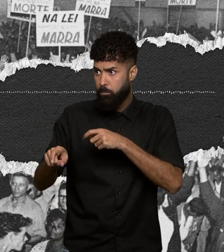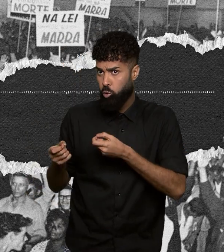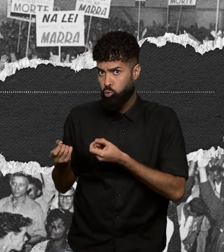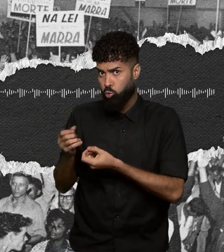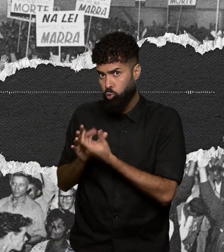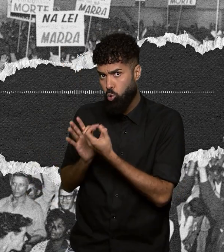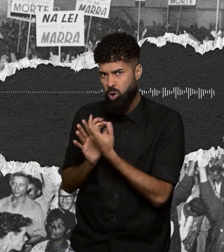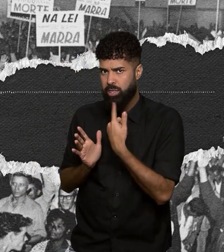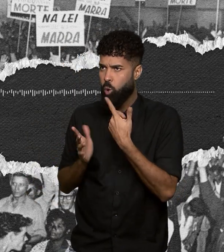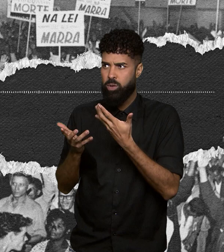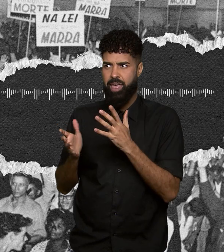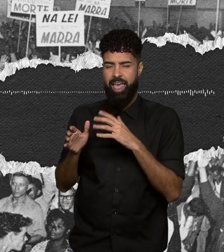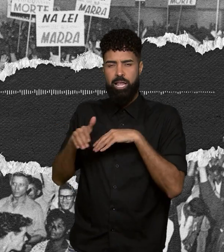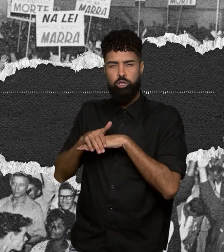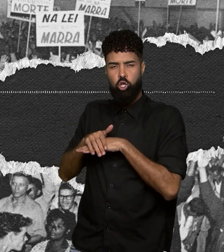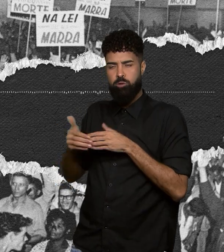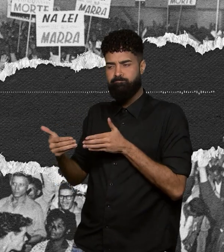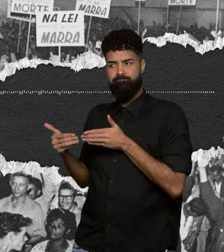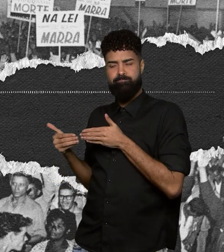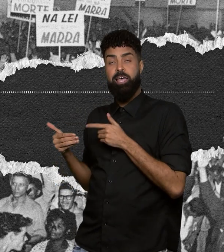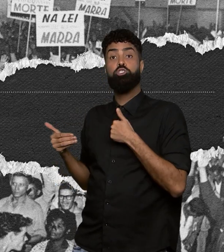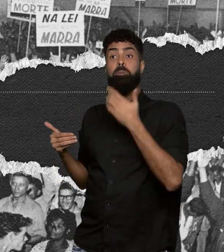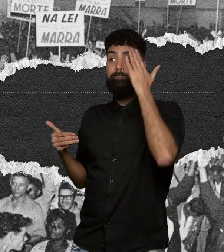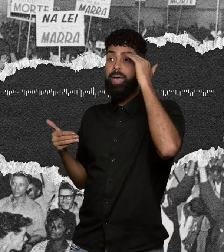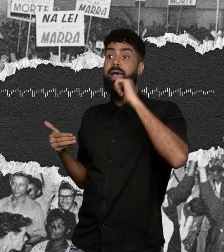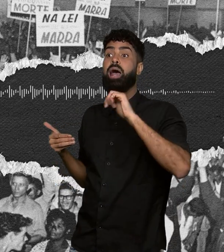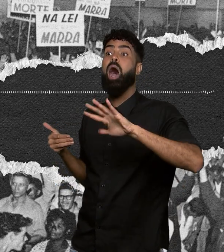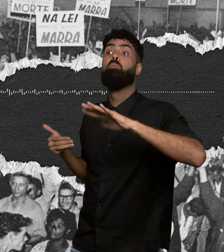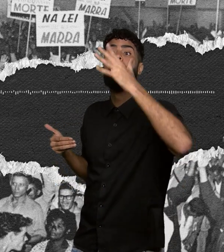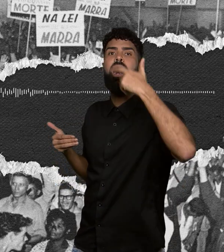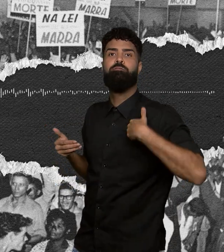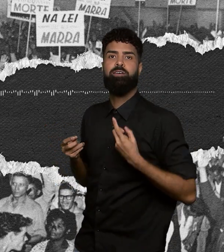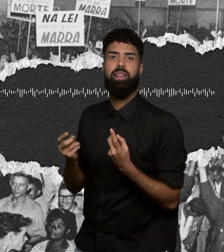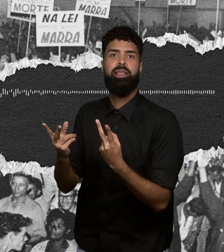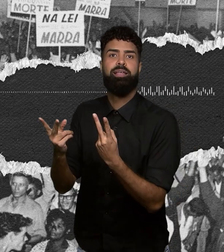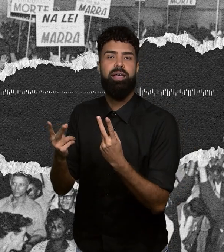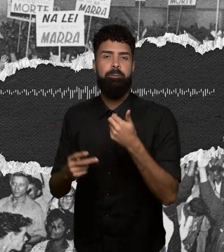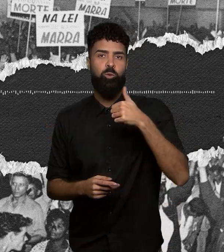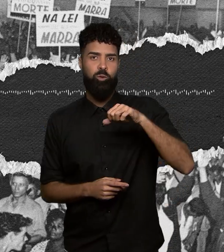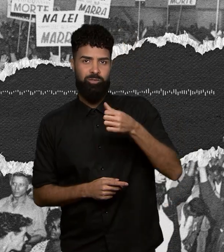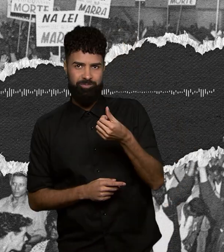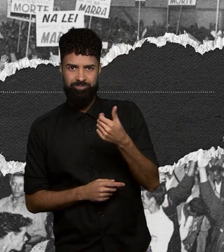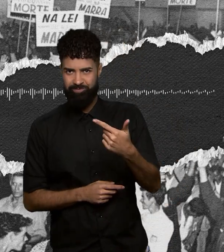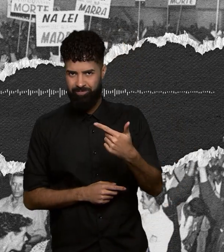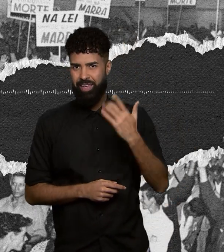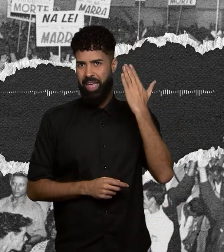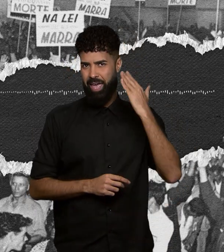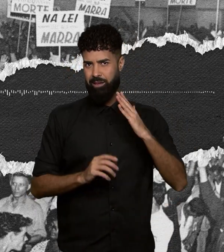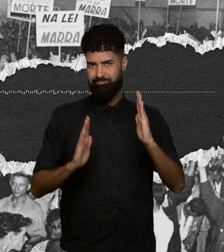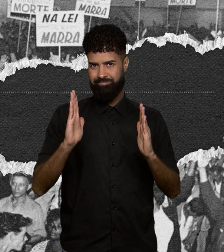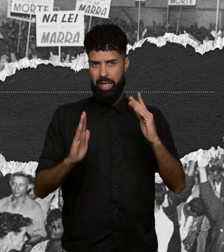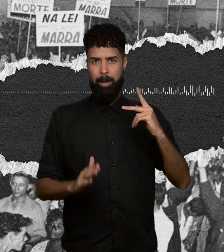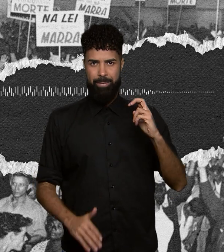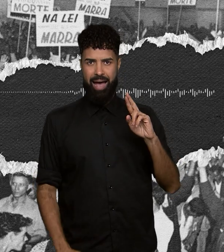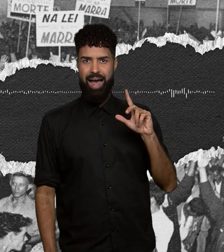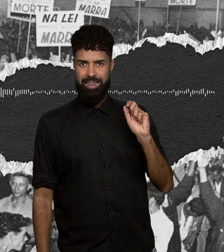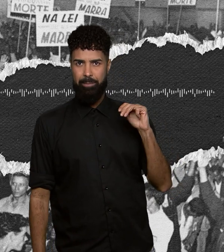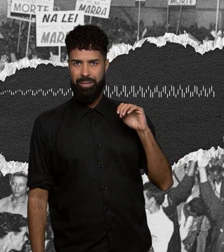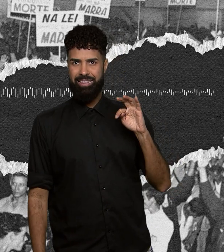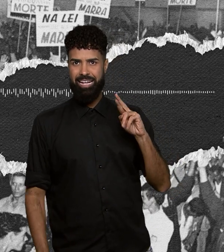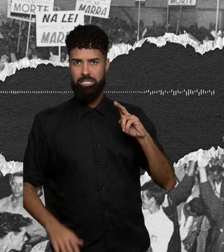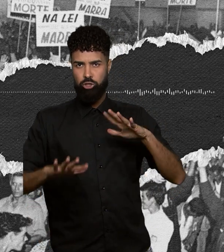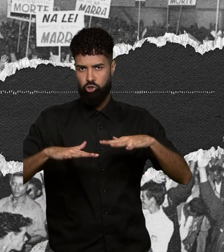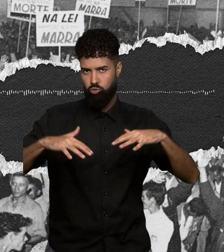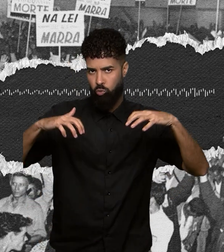seguravam os estoques para forçar o reajuste de preços em 1962 quando o regime era o parlamentarismo o então